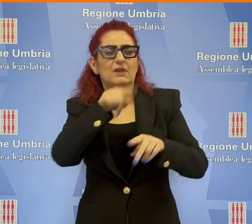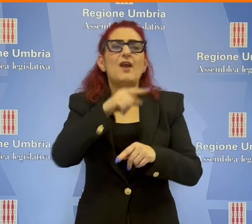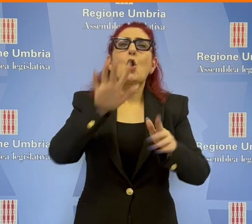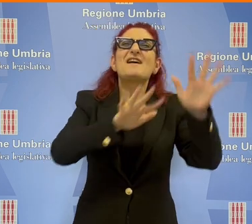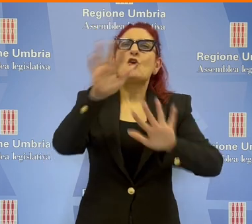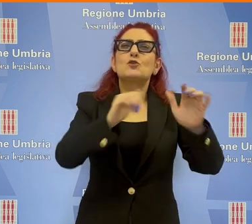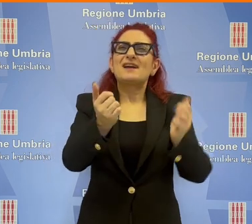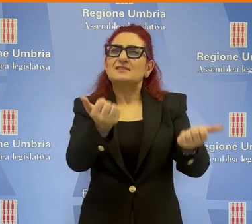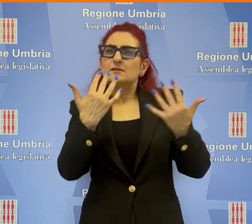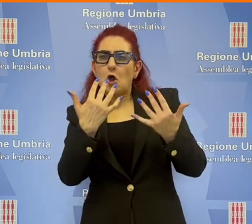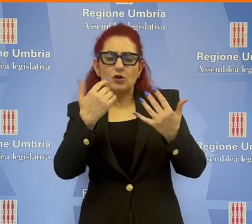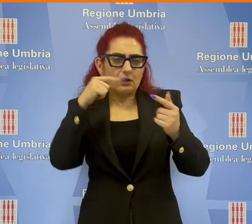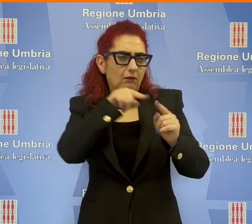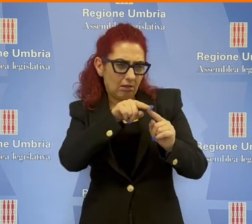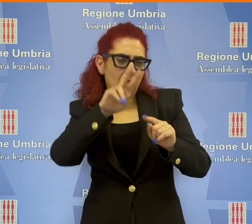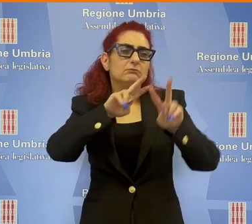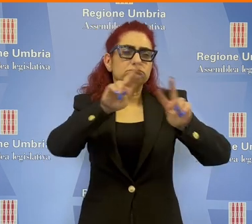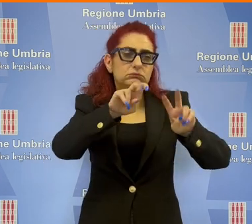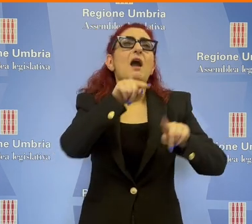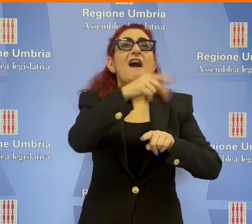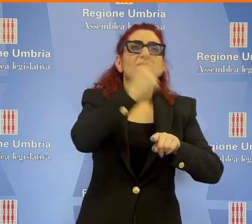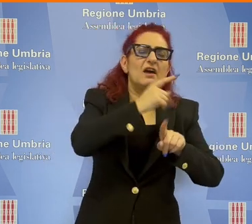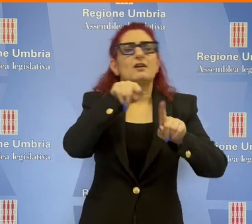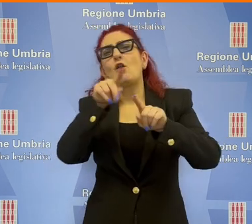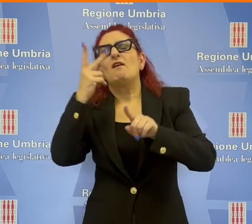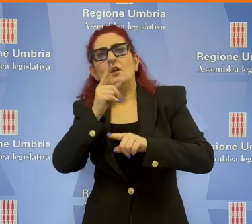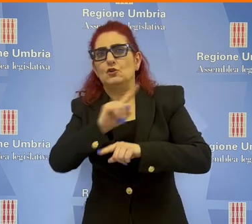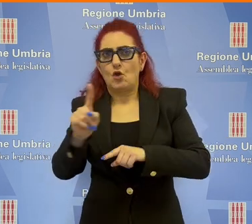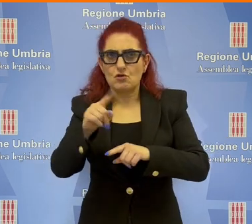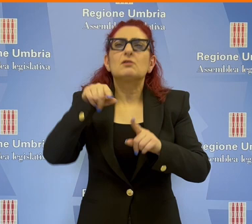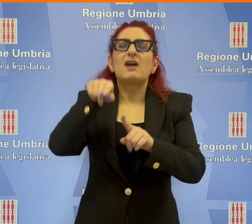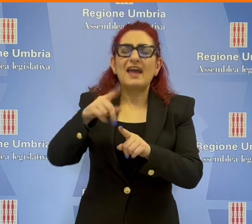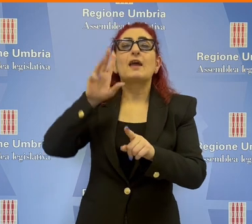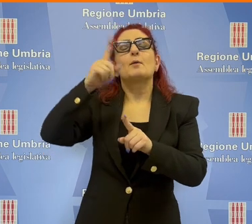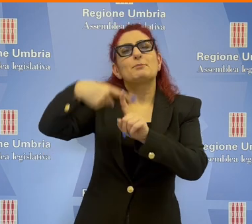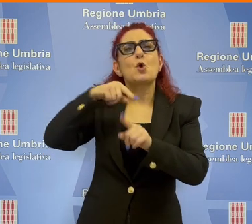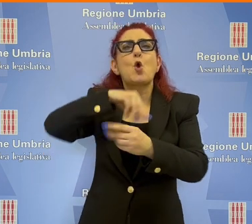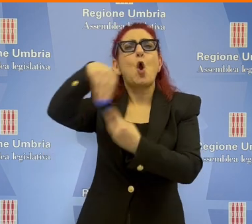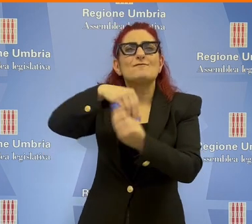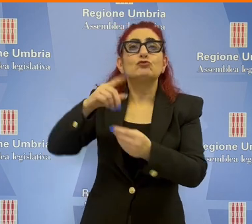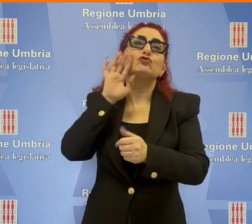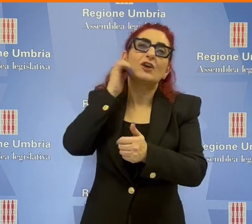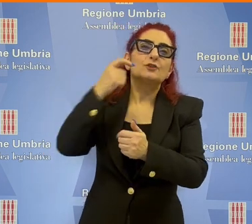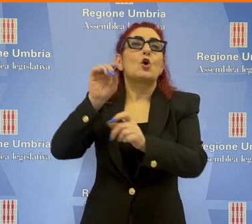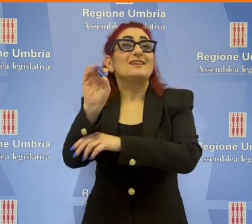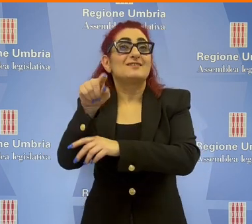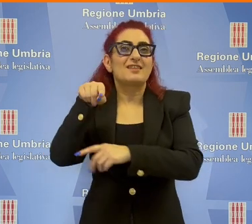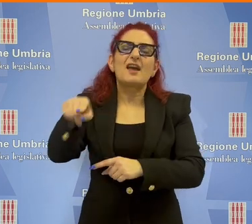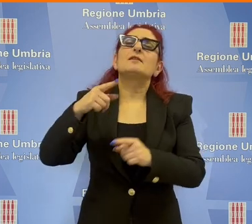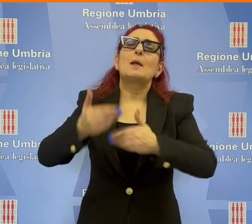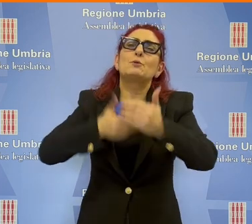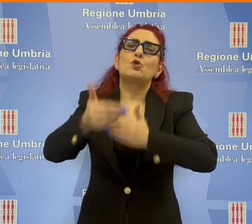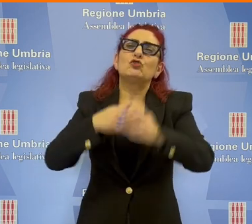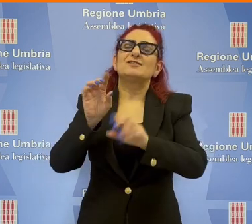criticamente le informazioni online e distinguere tra ciò che è vero e ciò che non lo è. Allo stesso tempo coinvolgere i genitori e insegnanti